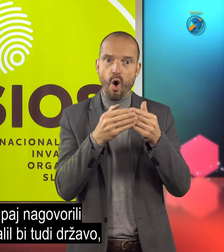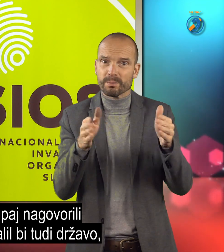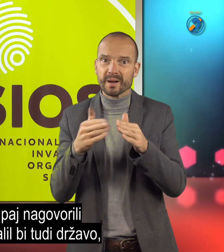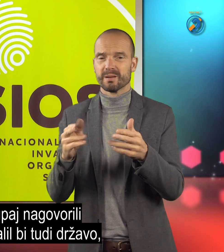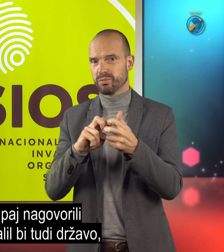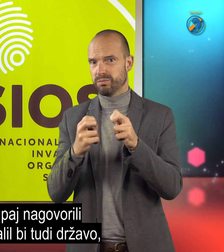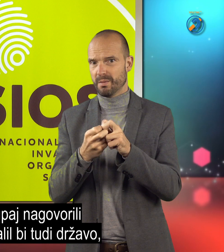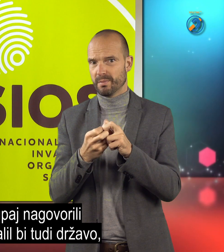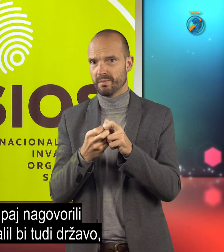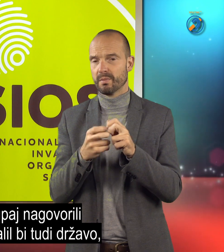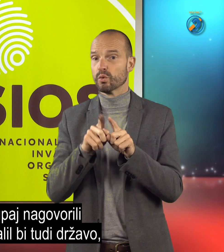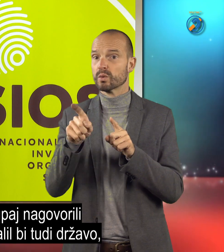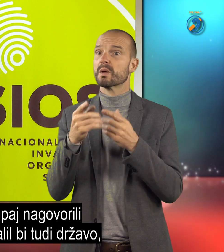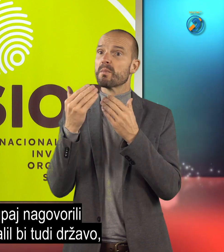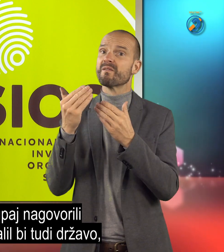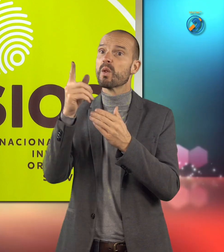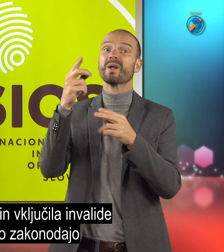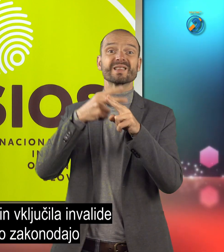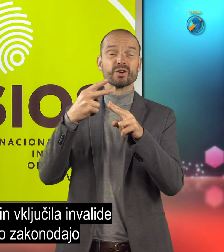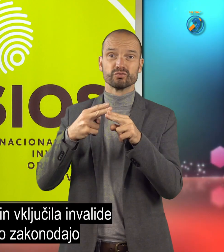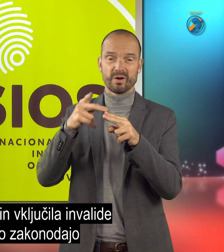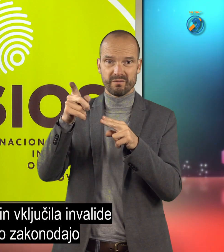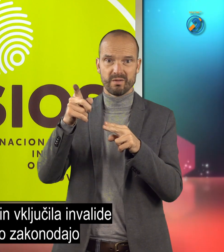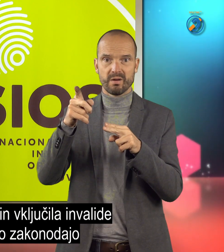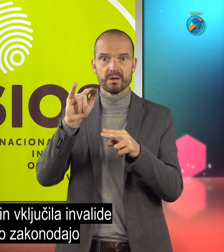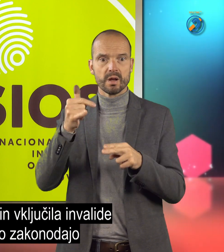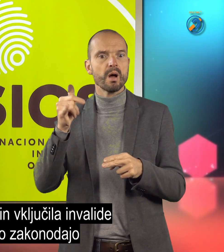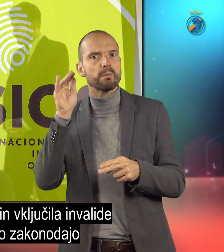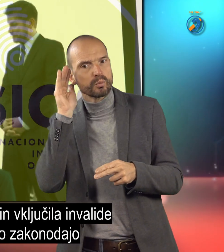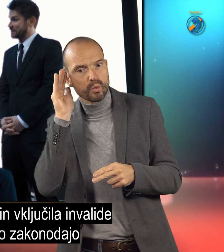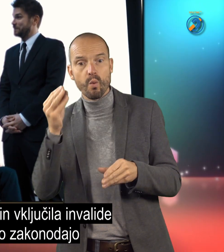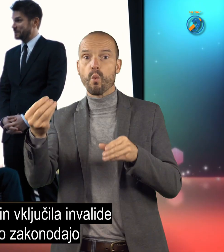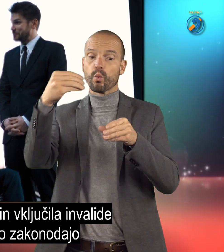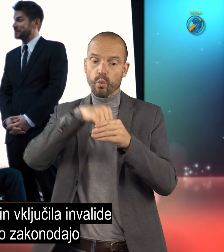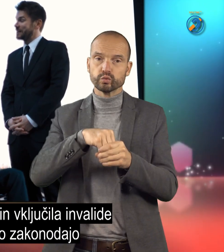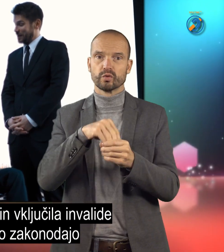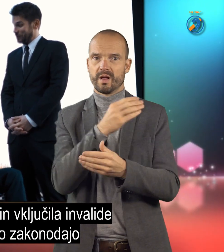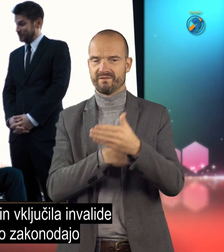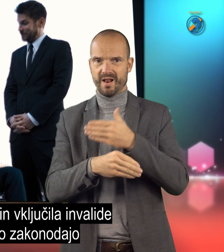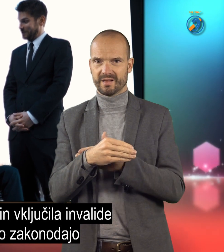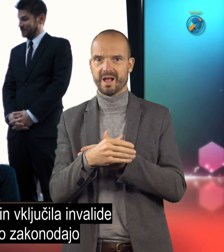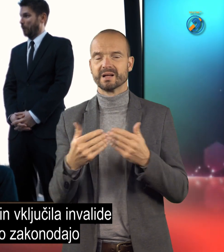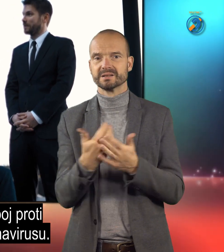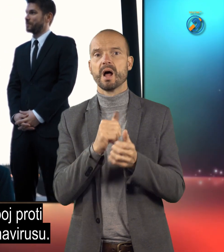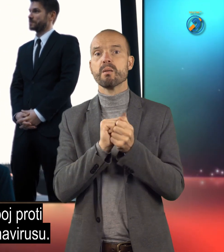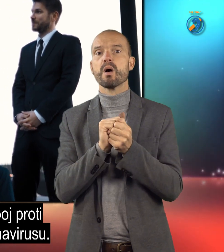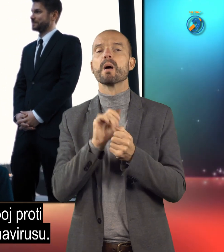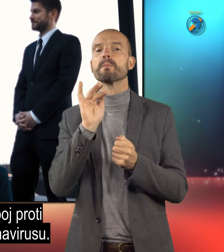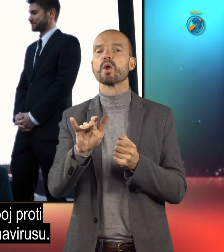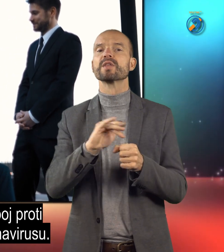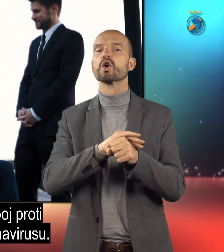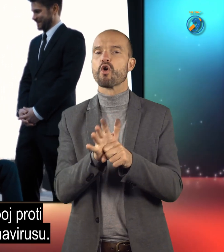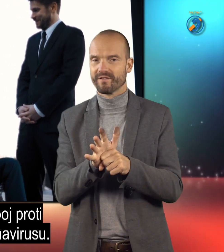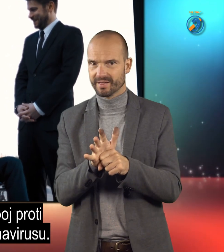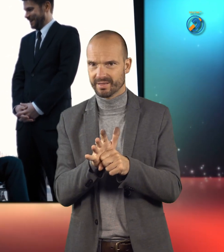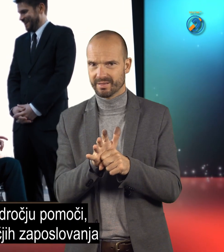težave. Pohvalil bi seveda tudi državo, ki je prisluhnila in vključila invalide v področno zakonodajo za boj proti